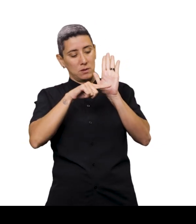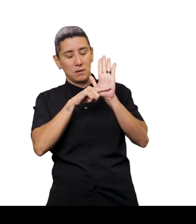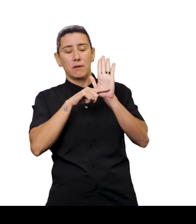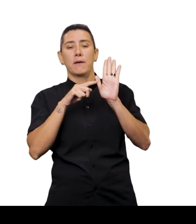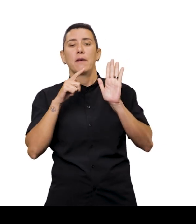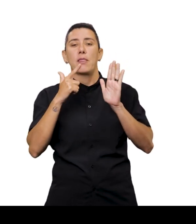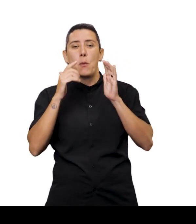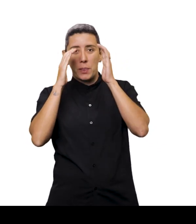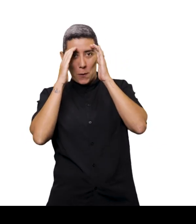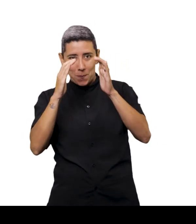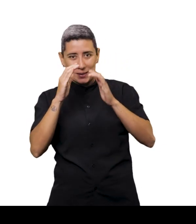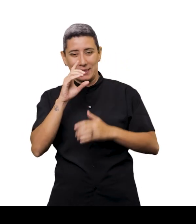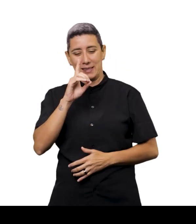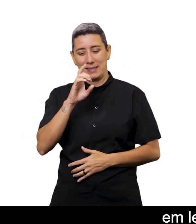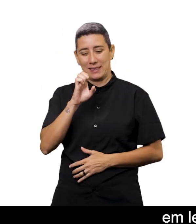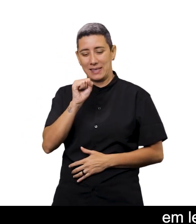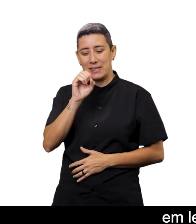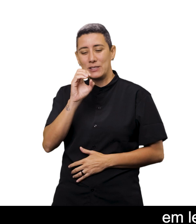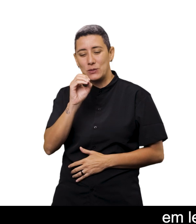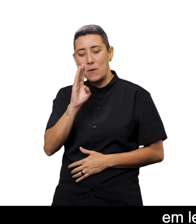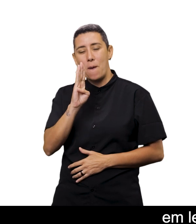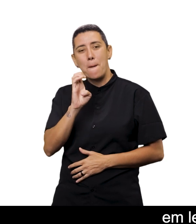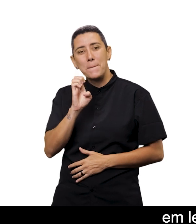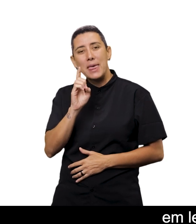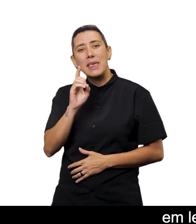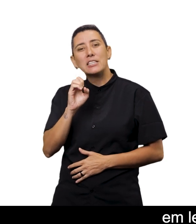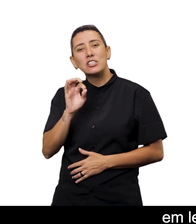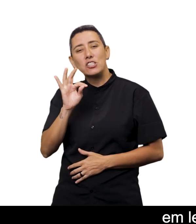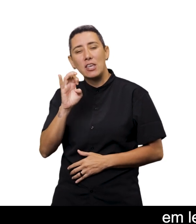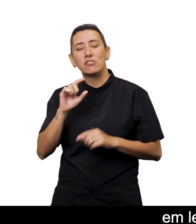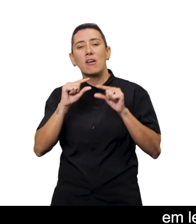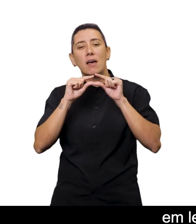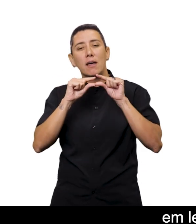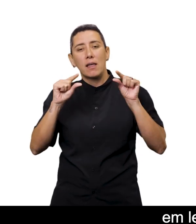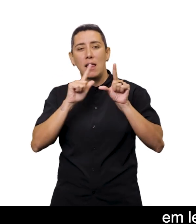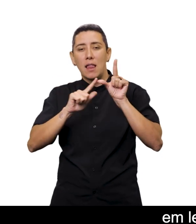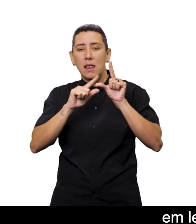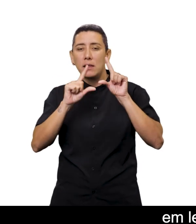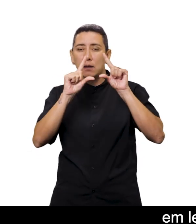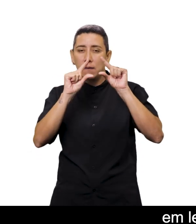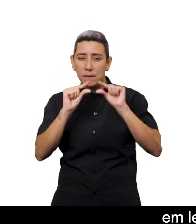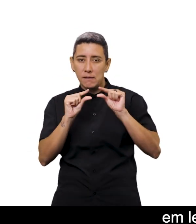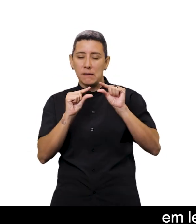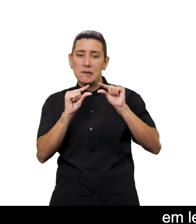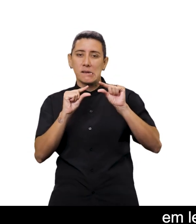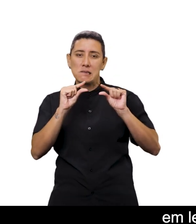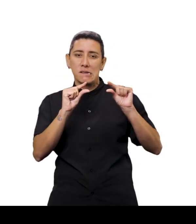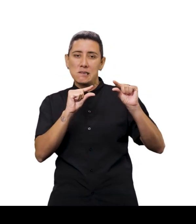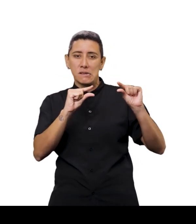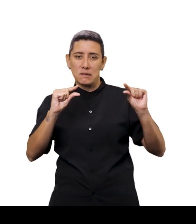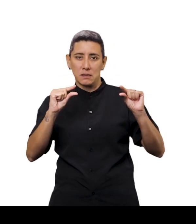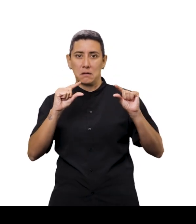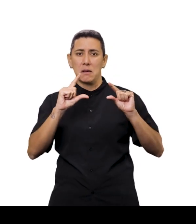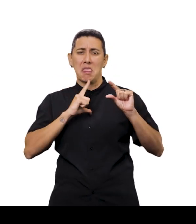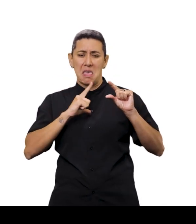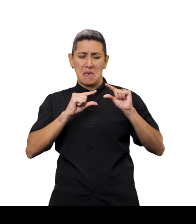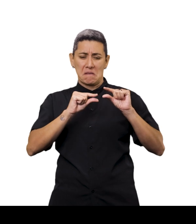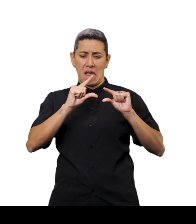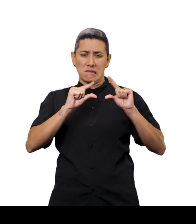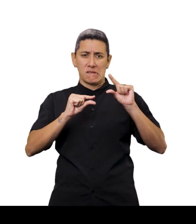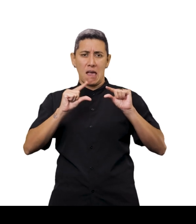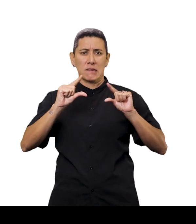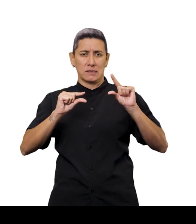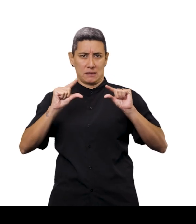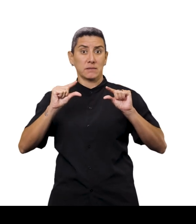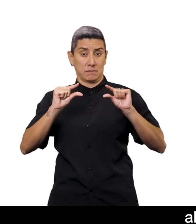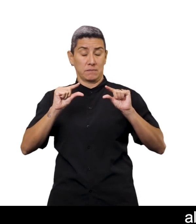Abaixo, desobedientes é escrita em letras ligeiramente menores e em formato irregular, algumas maiores,